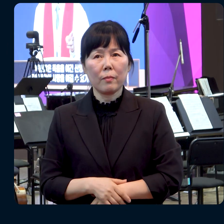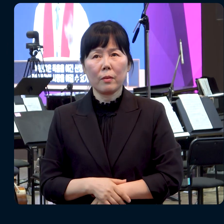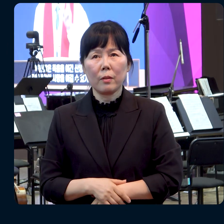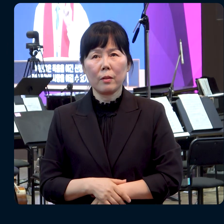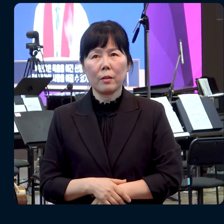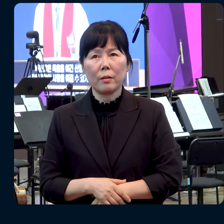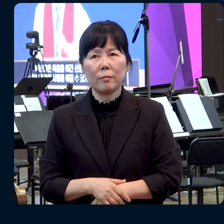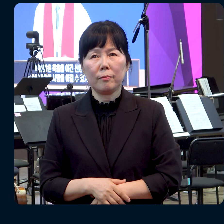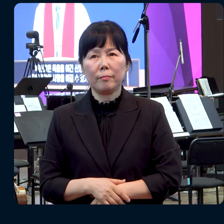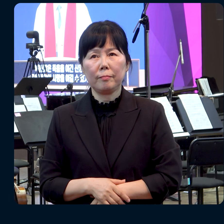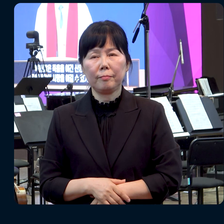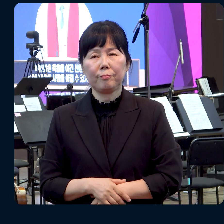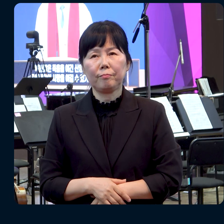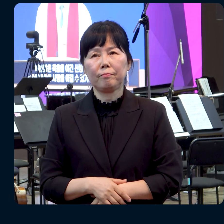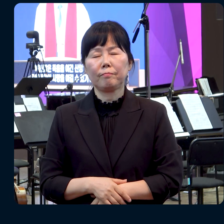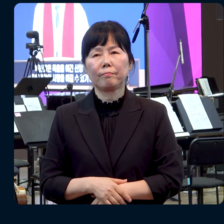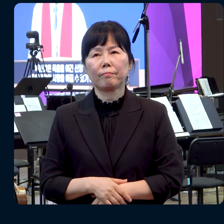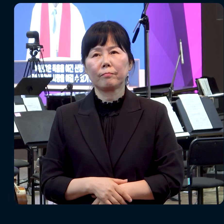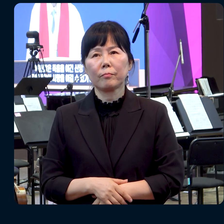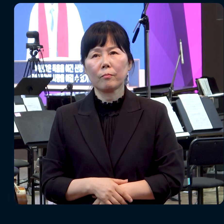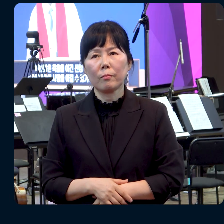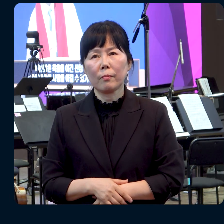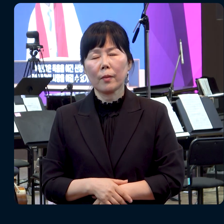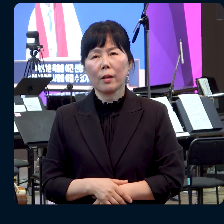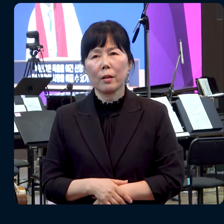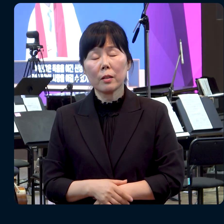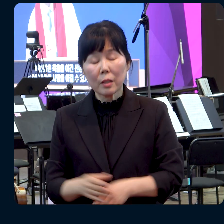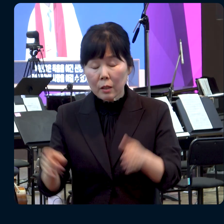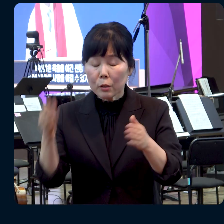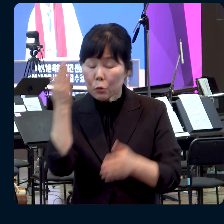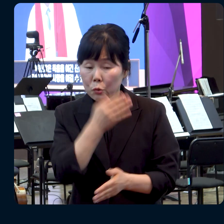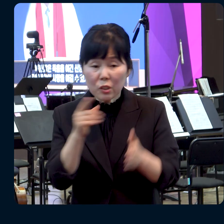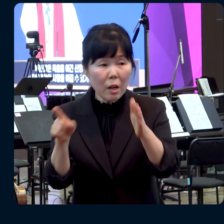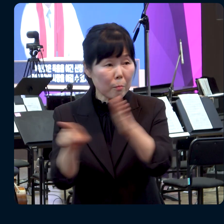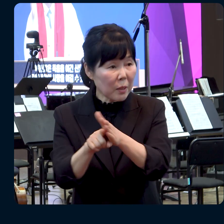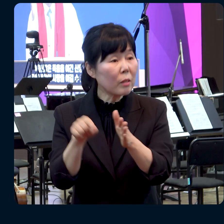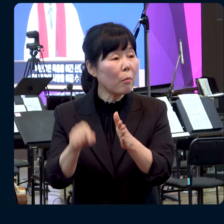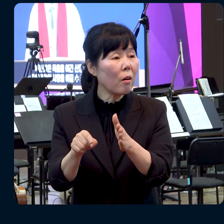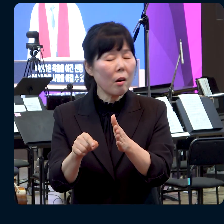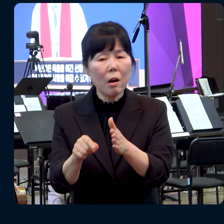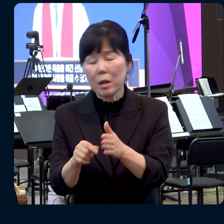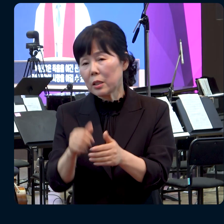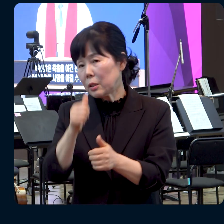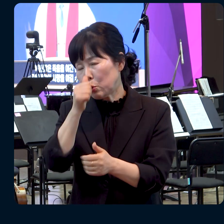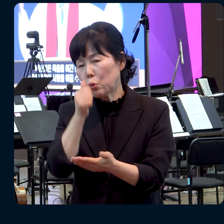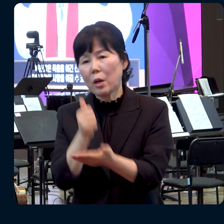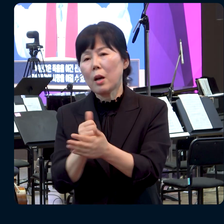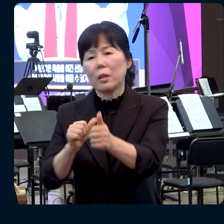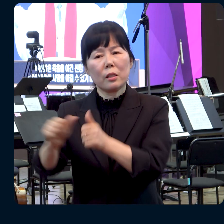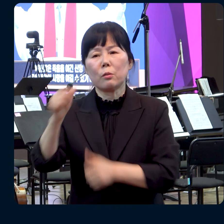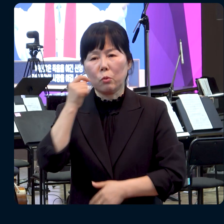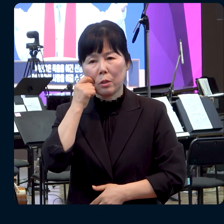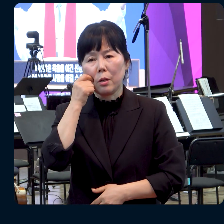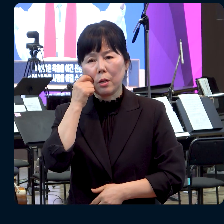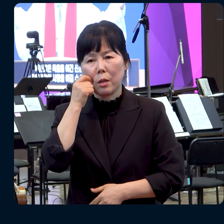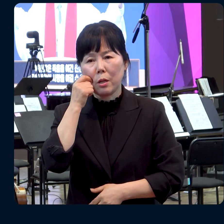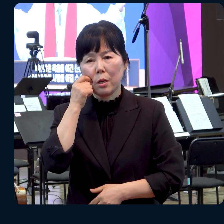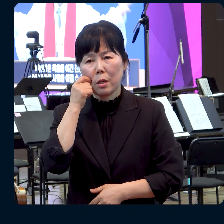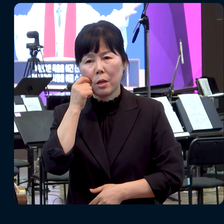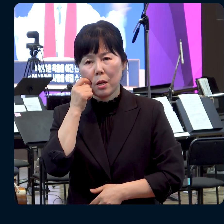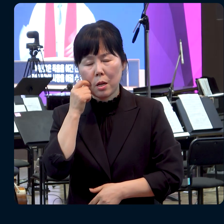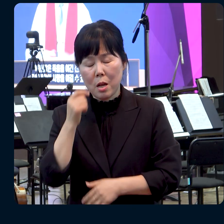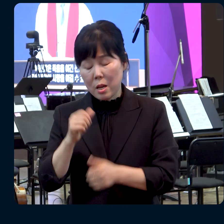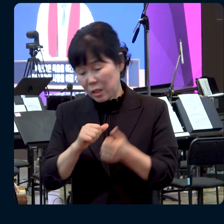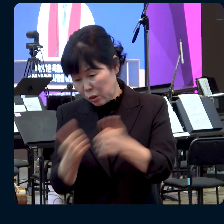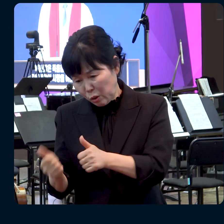끼면요, 사망을 못 이깁니다. 죄를 이길 수가 없어요. 믿음의 불순물이 끼면요, 그 사망의 협박 앞에